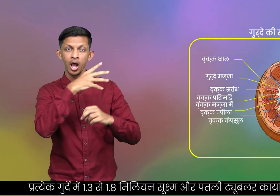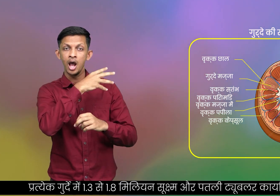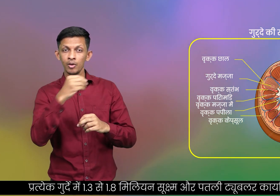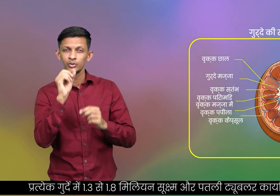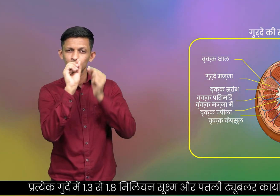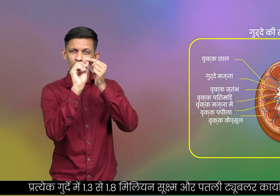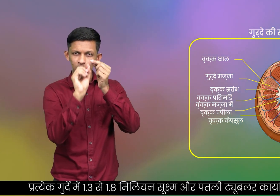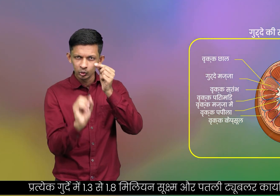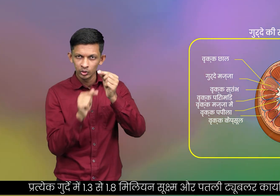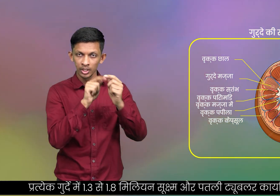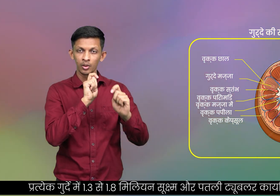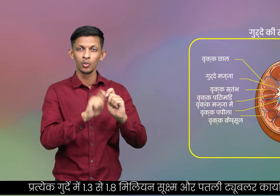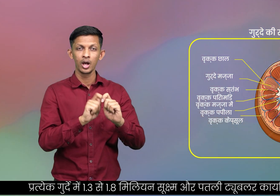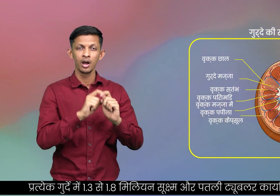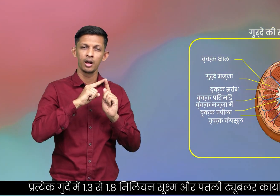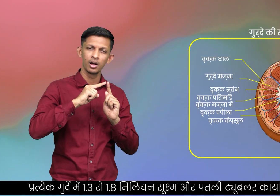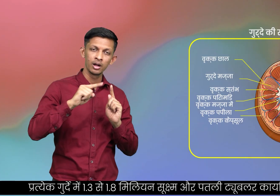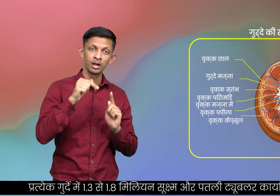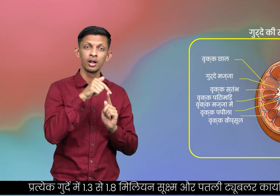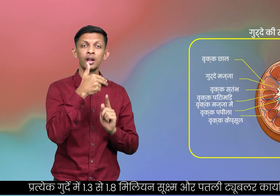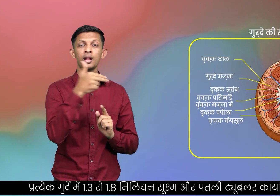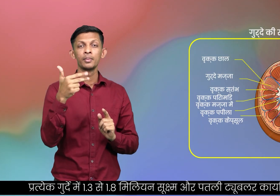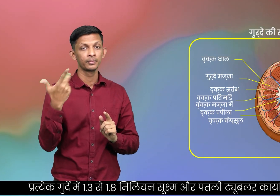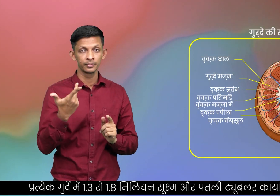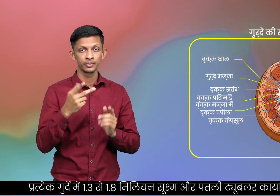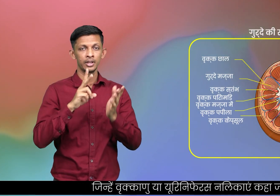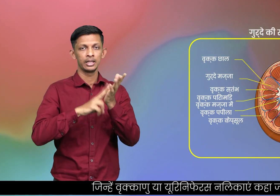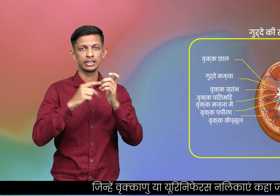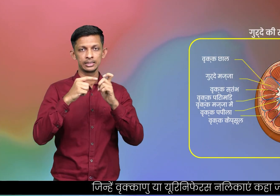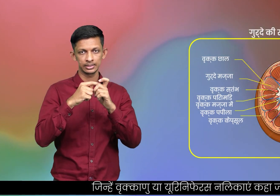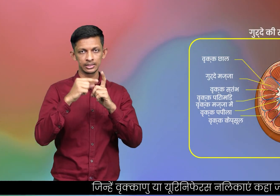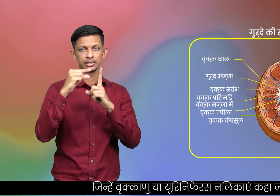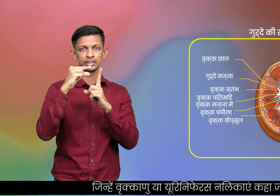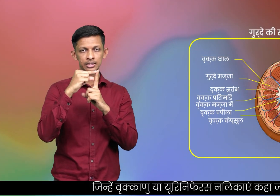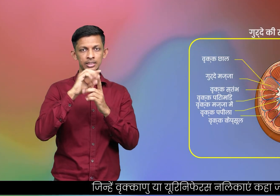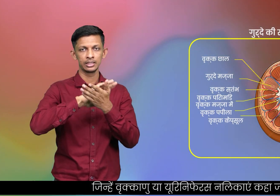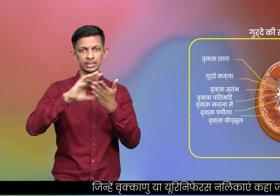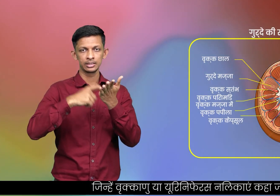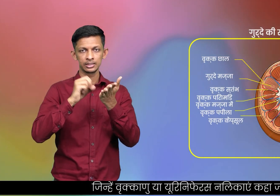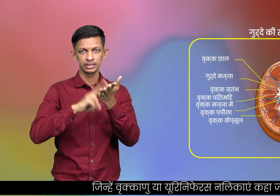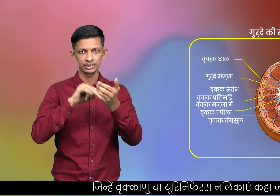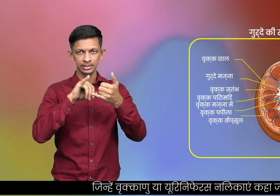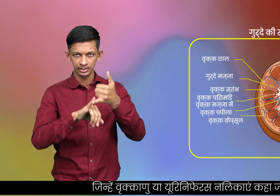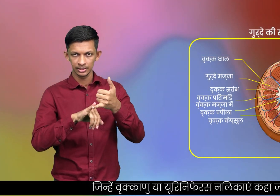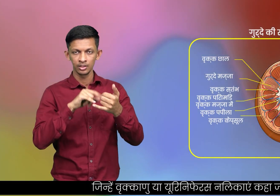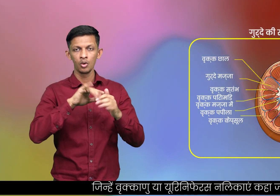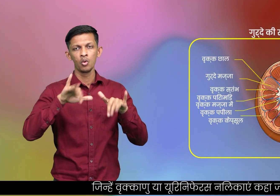पतली ट्यूब्युलर कार्यात्मक इकाइयां होती हैं, जिन्हें वक्काणु या यूनिफेरस